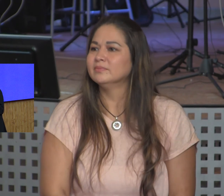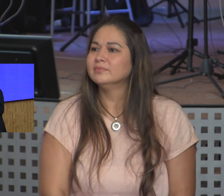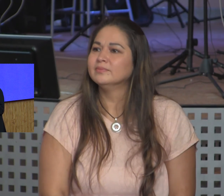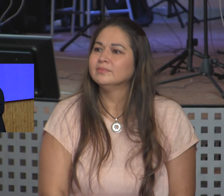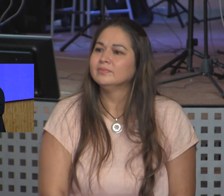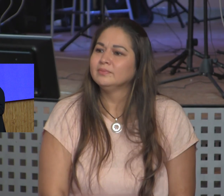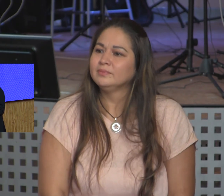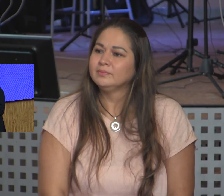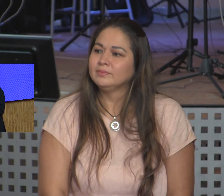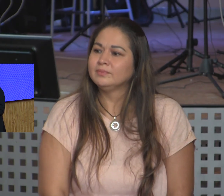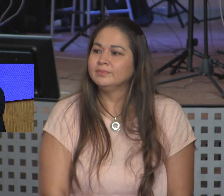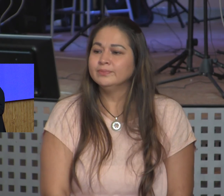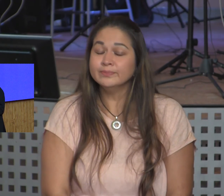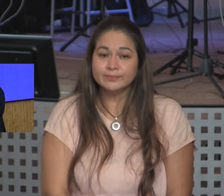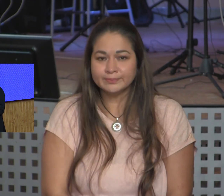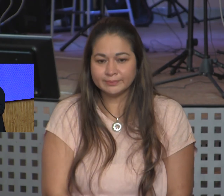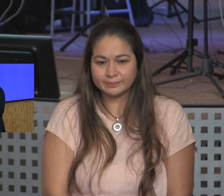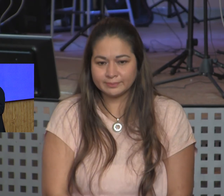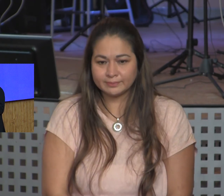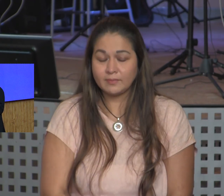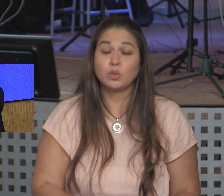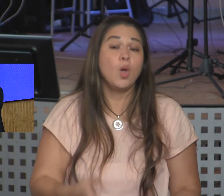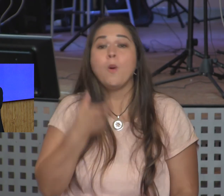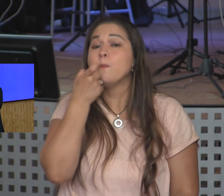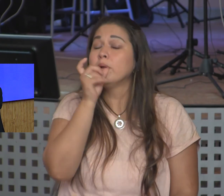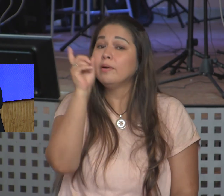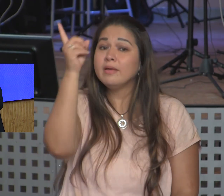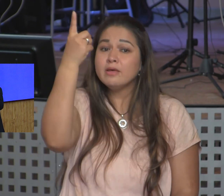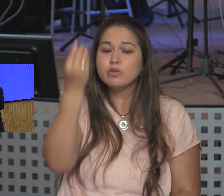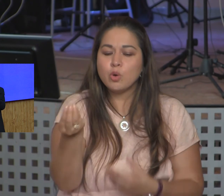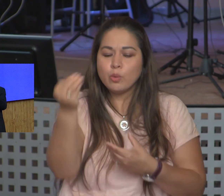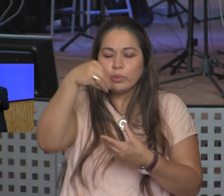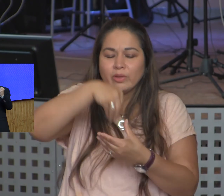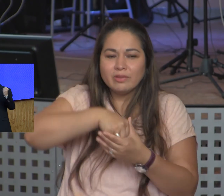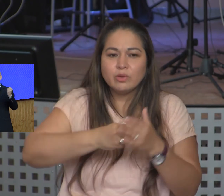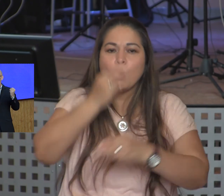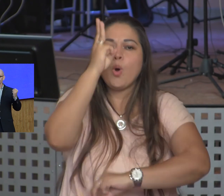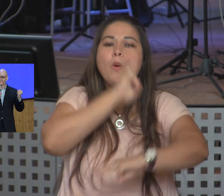la palabra de Dios contiene profecía.